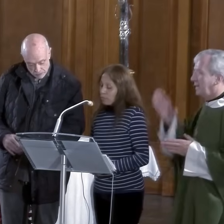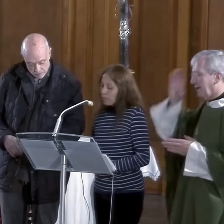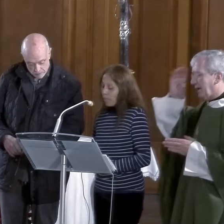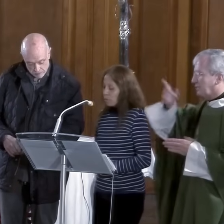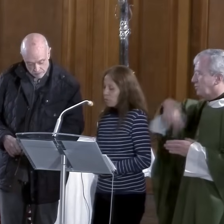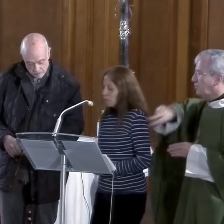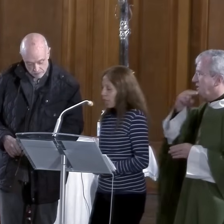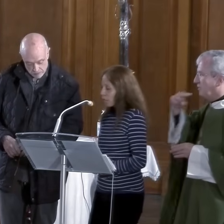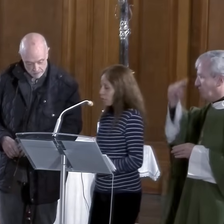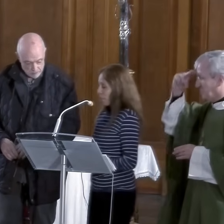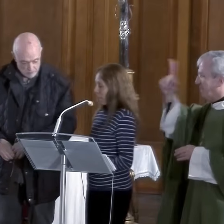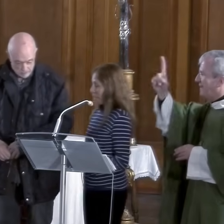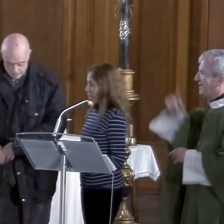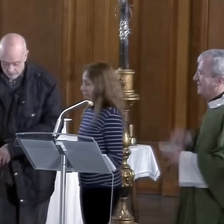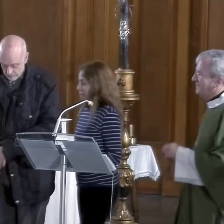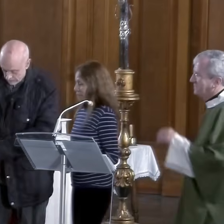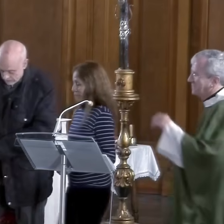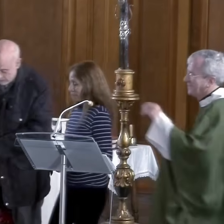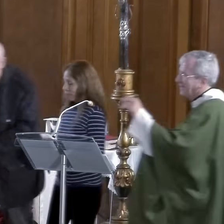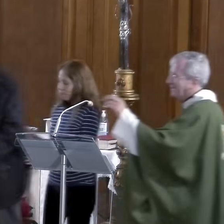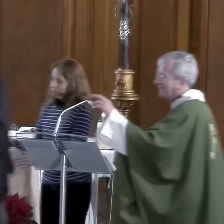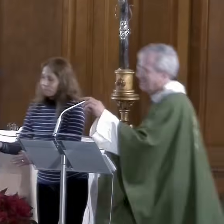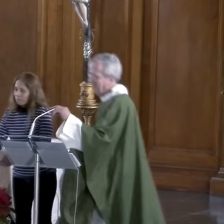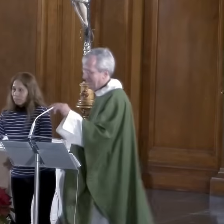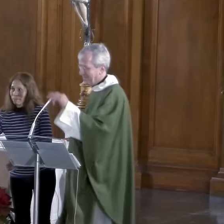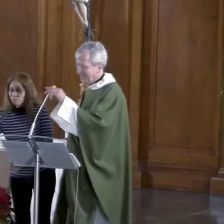Oremos. Escúchanos, Padre.